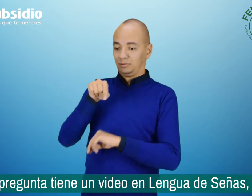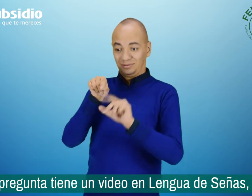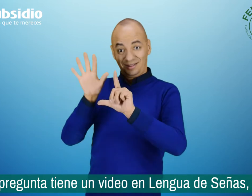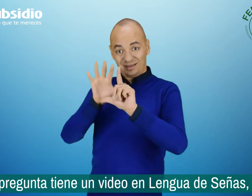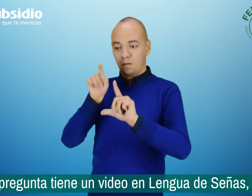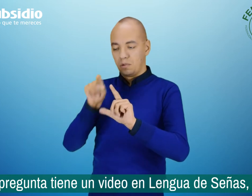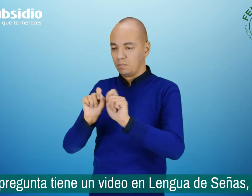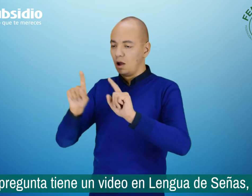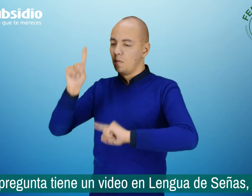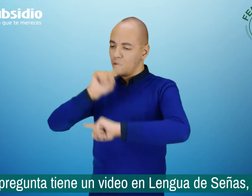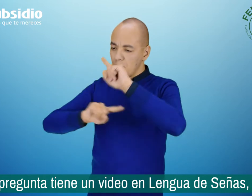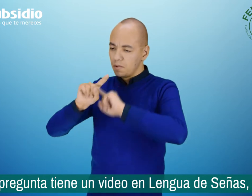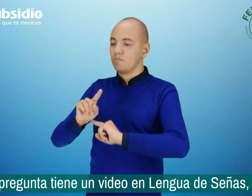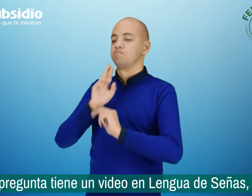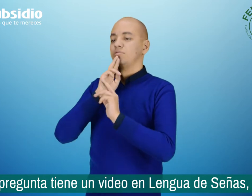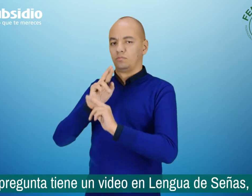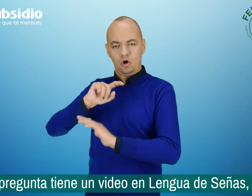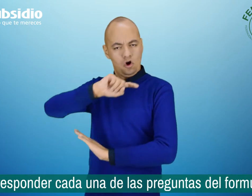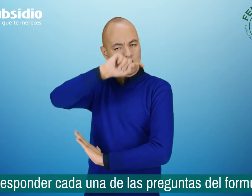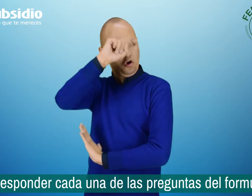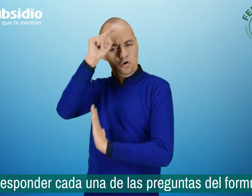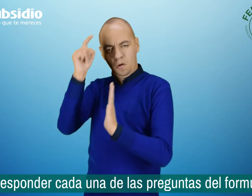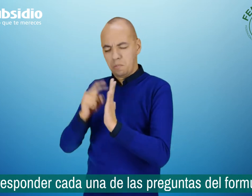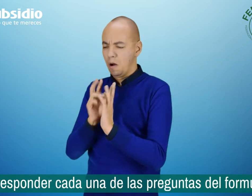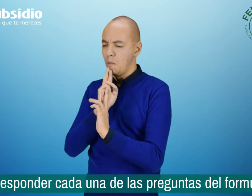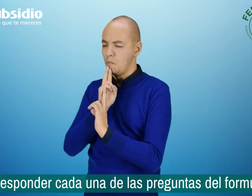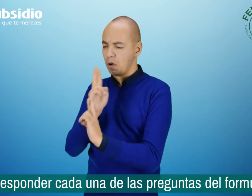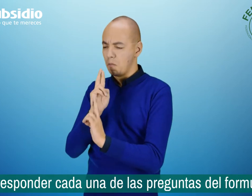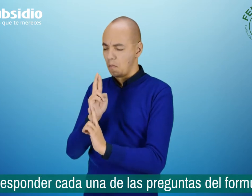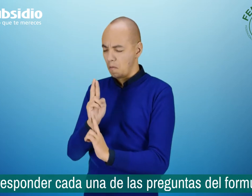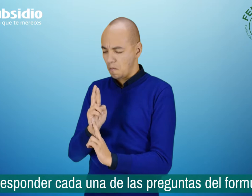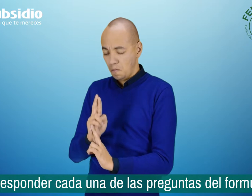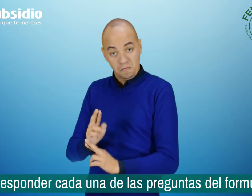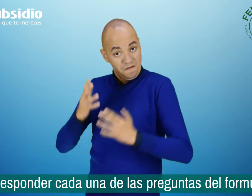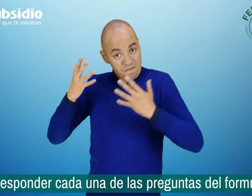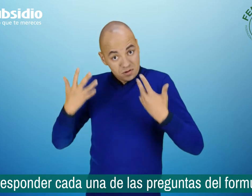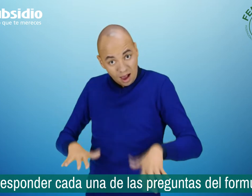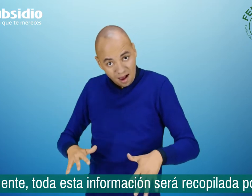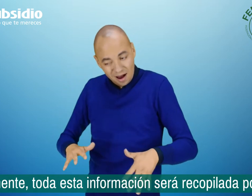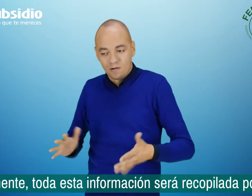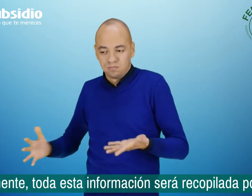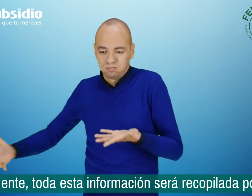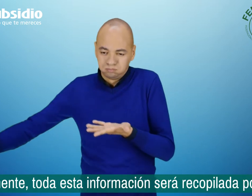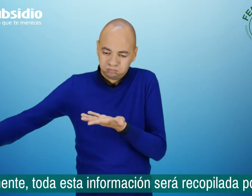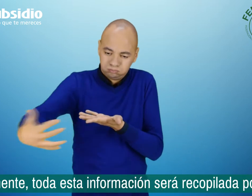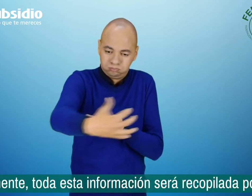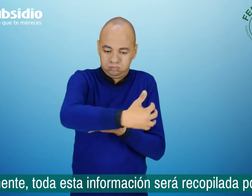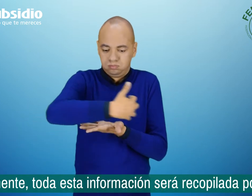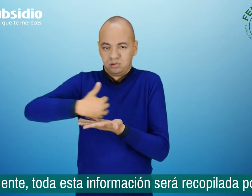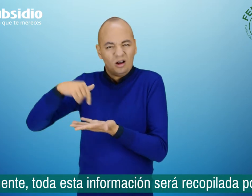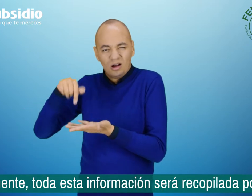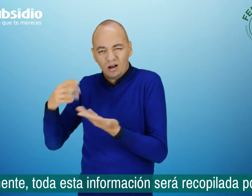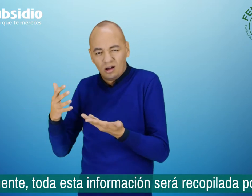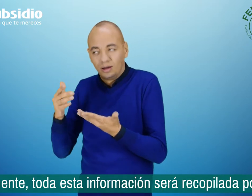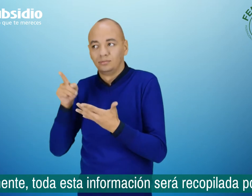señas. Así podrán responder cada una de las preguntas del formulario. Finalmente, toda esta información será